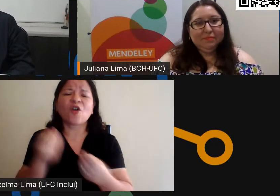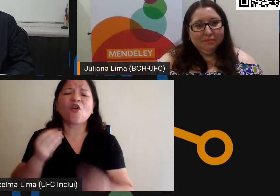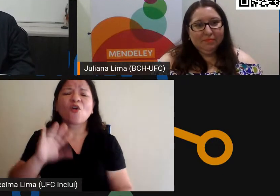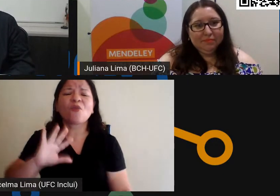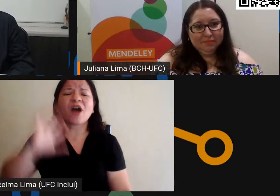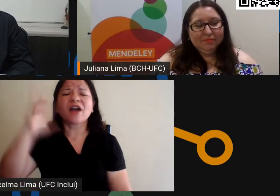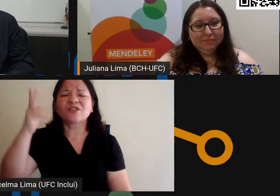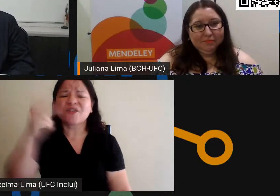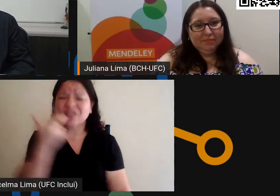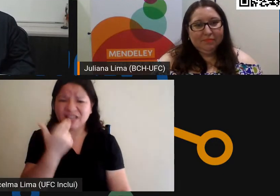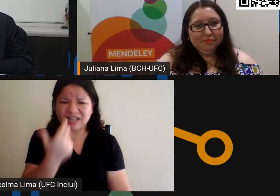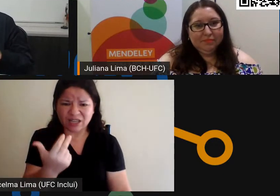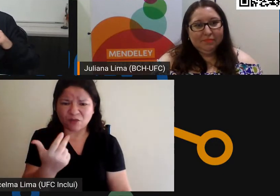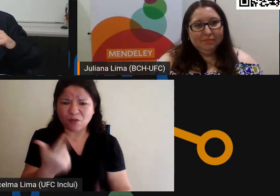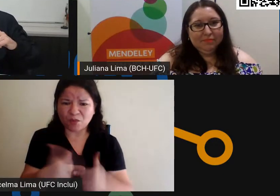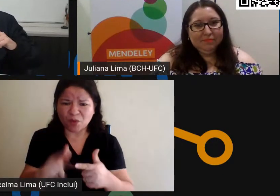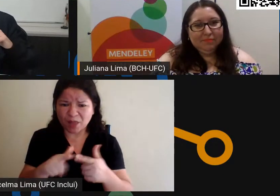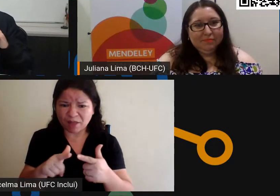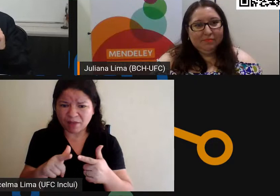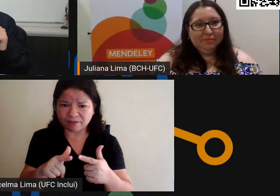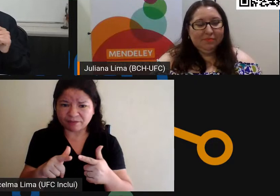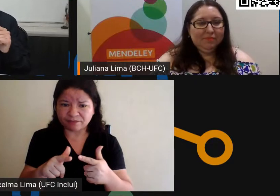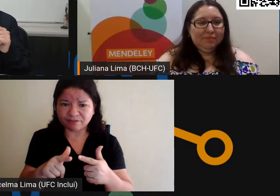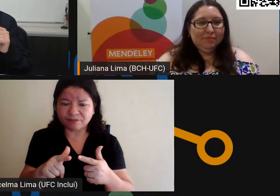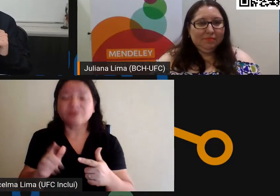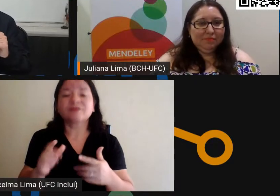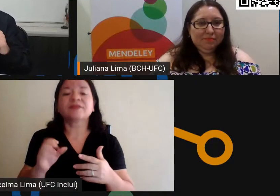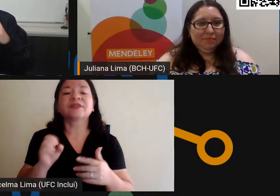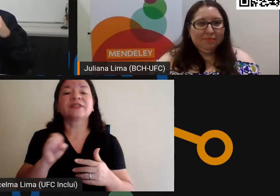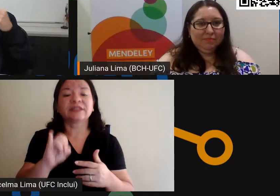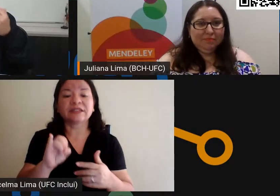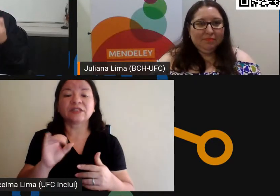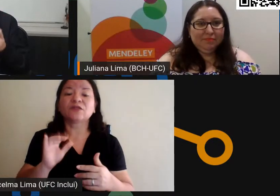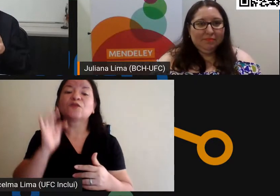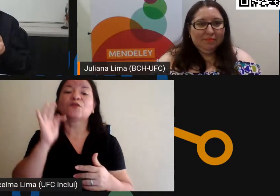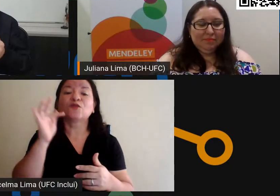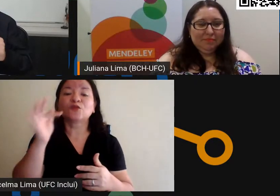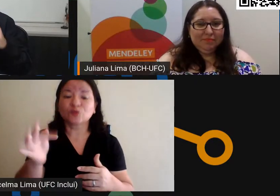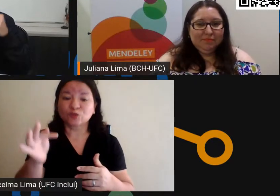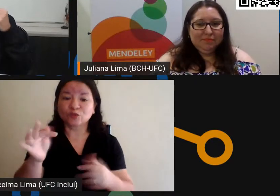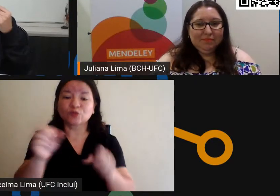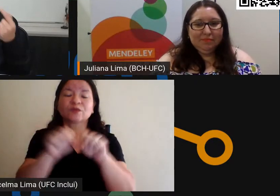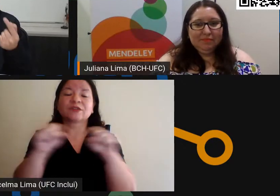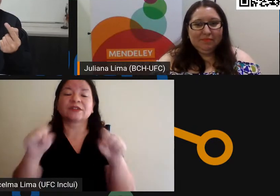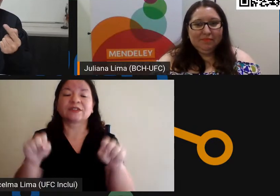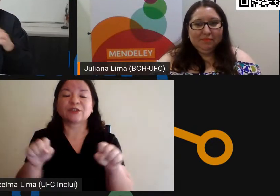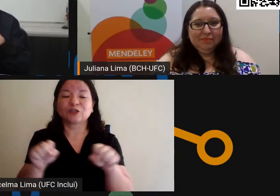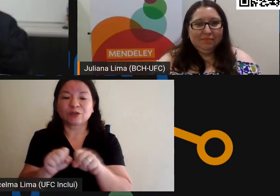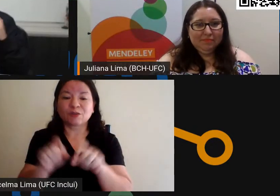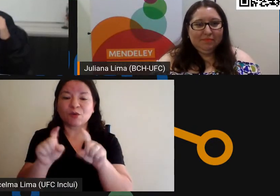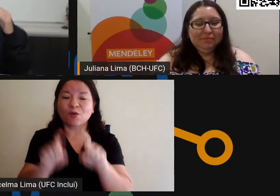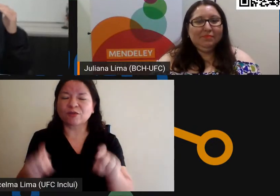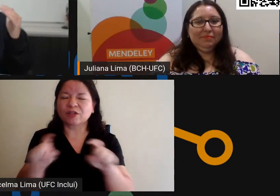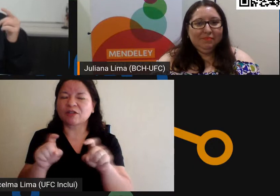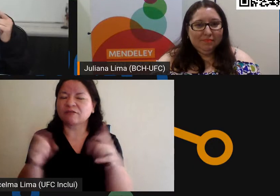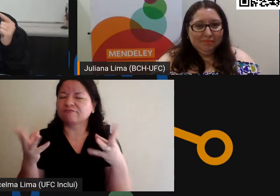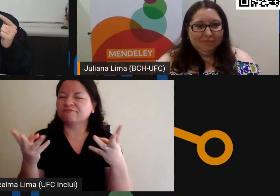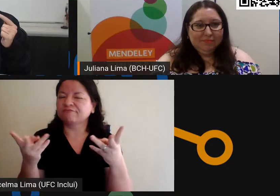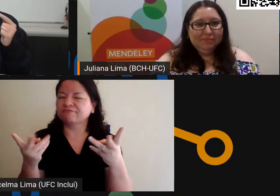idioma? O dia que os sistemas de computadores estiverem tão bons, mas tão bons, talvez leve